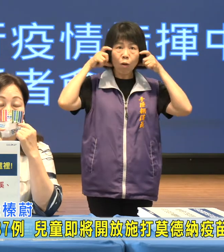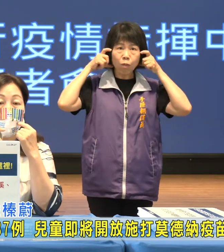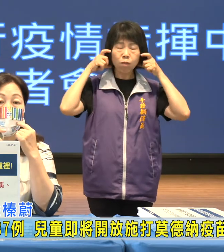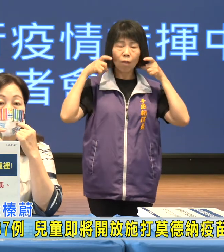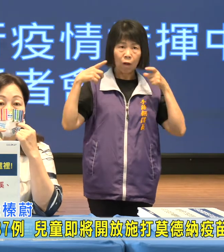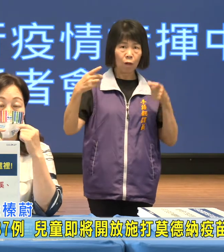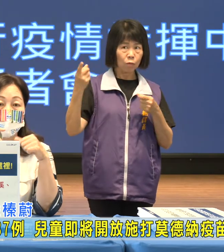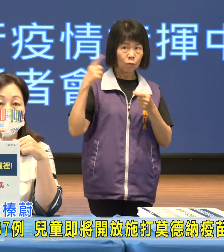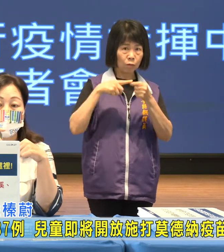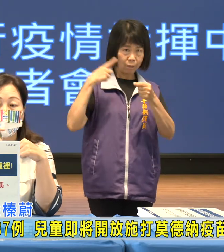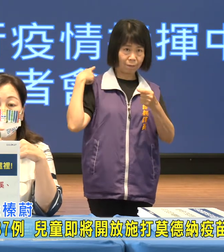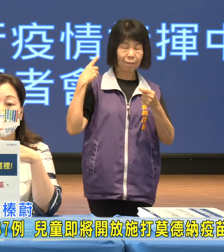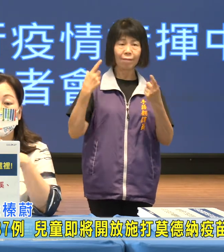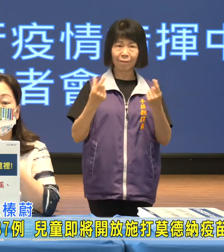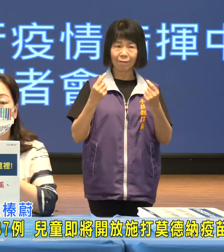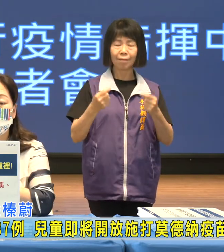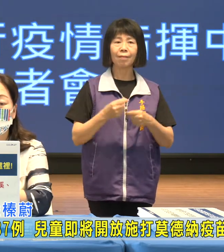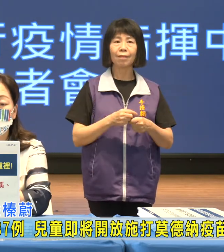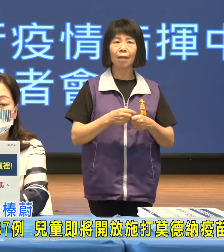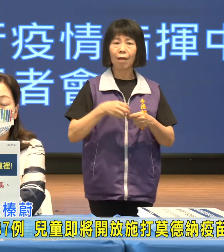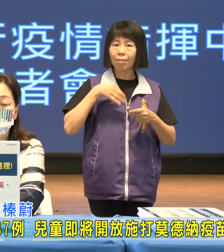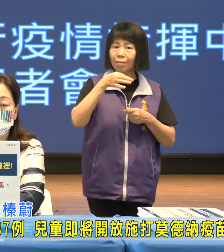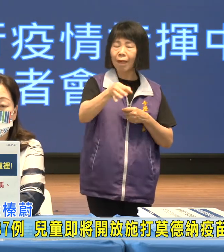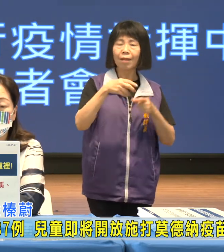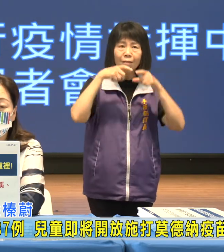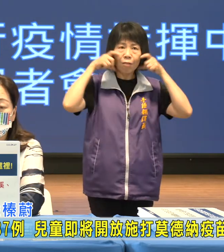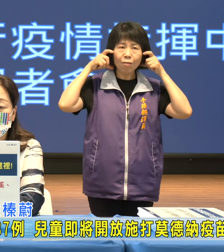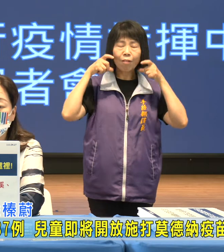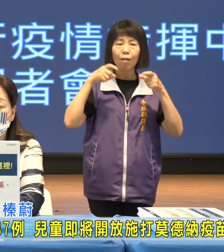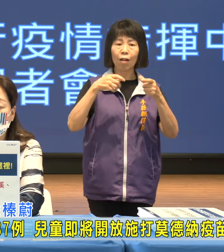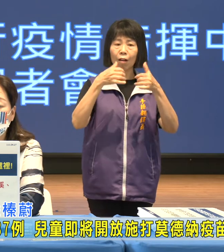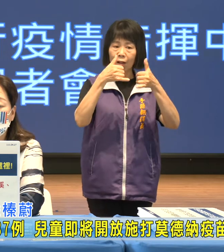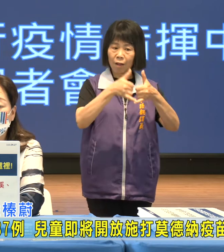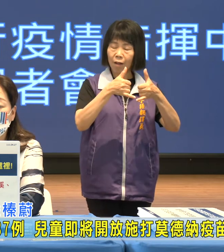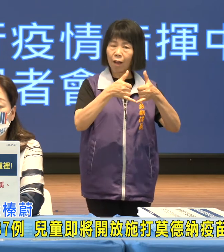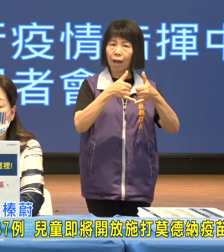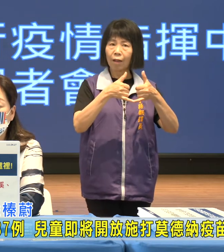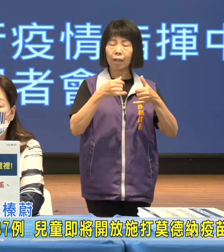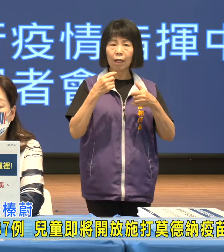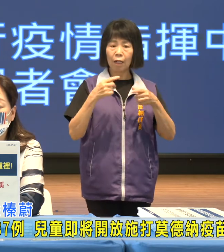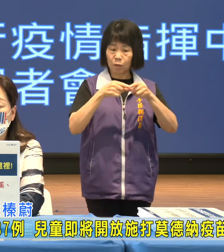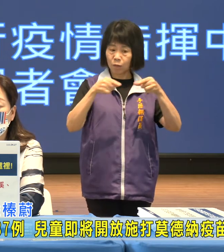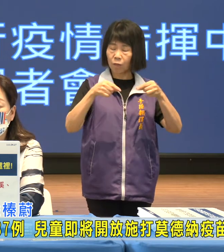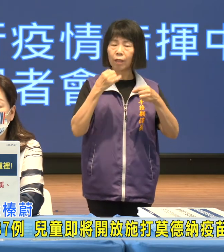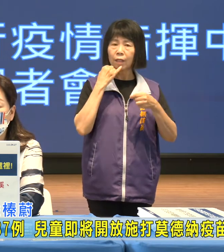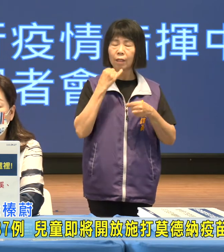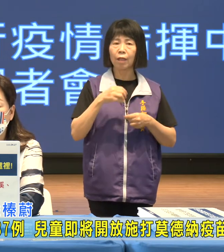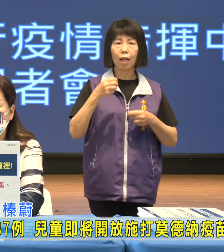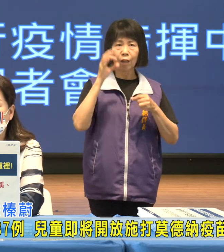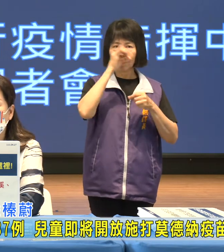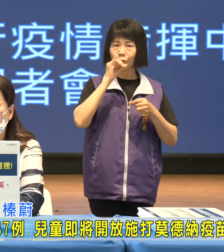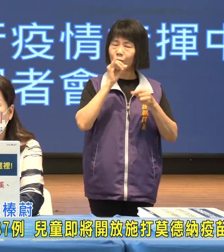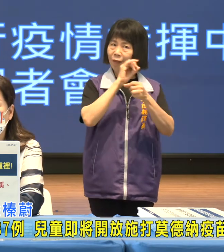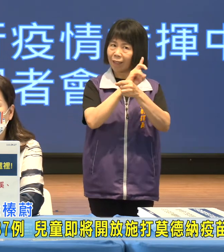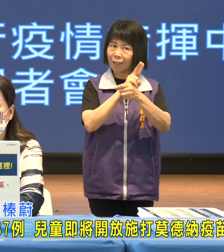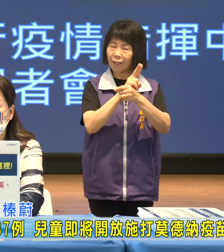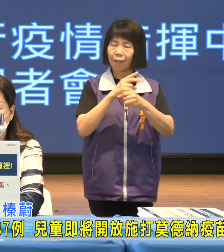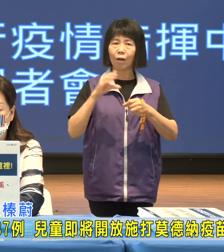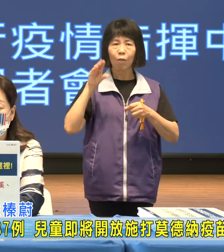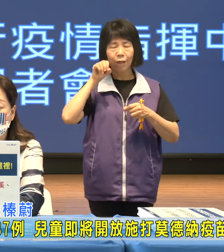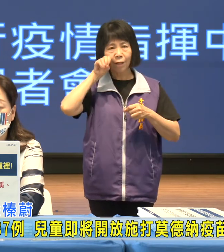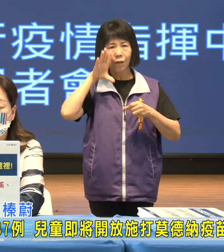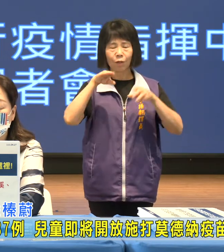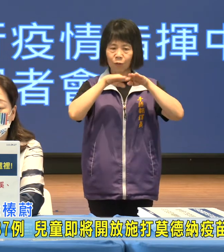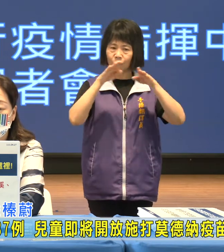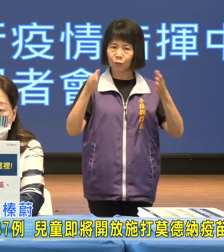的这个药房同样地方。那在卫生所的部分，有秀林乡卫生所、万荣乡卫生所、丰滨乡卫生所、